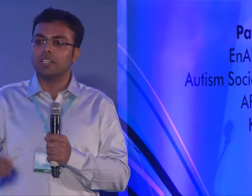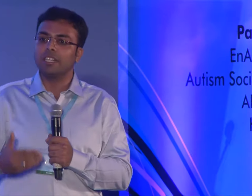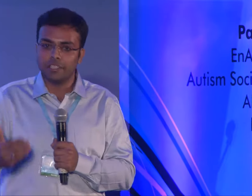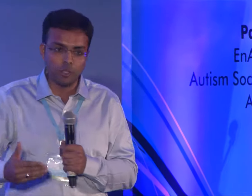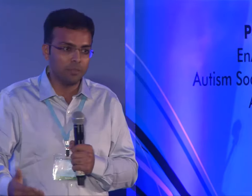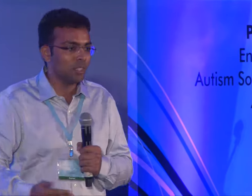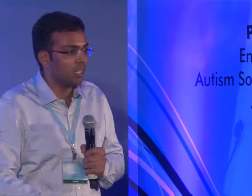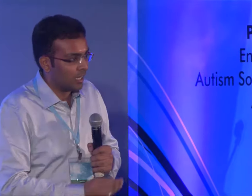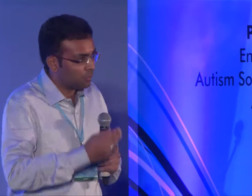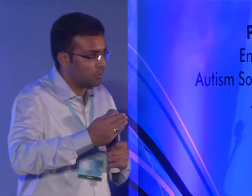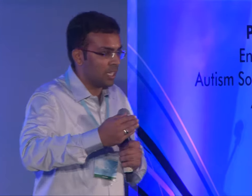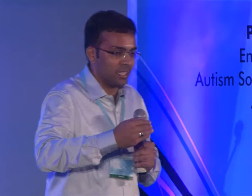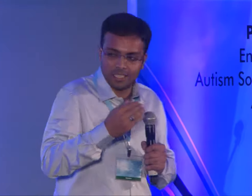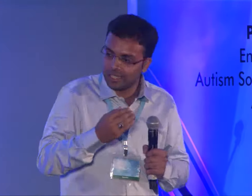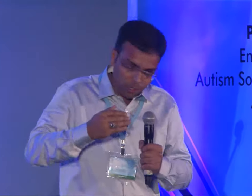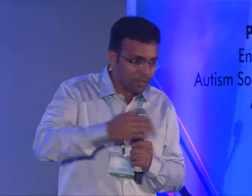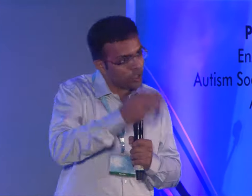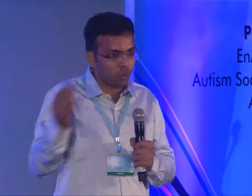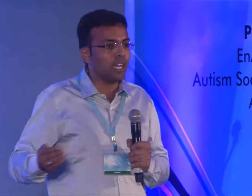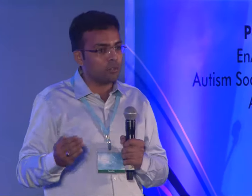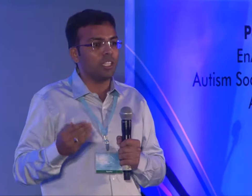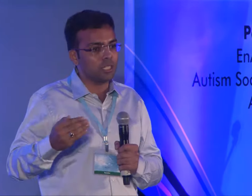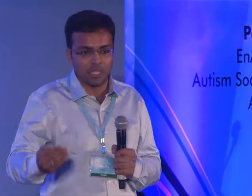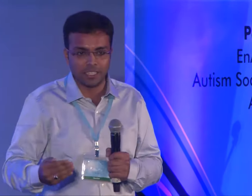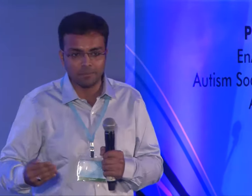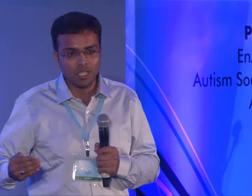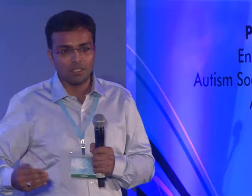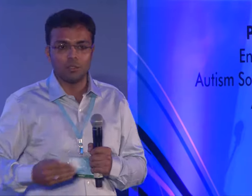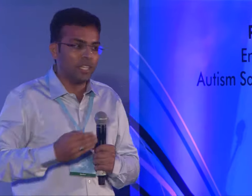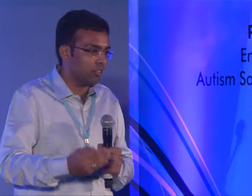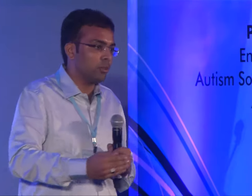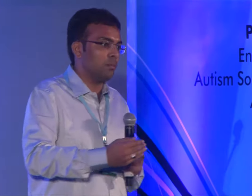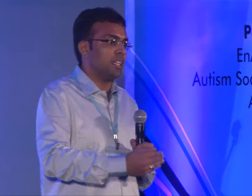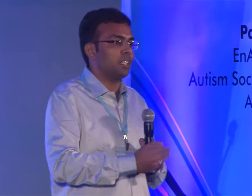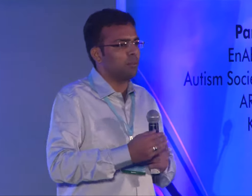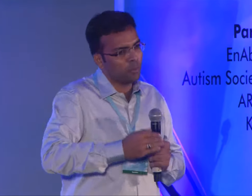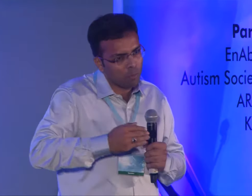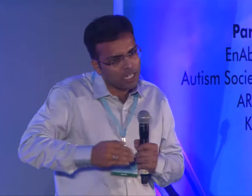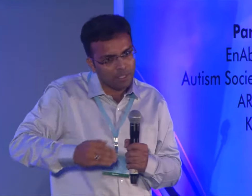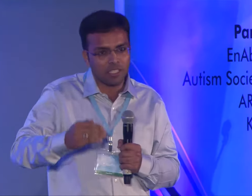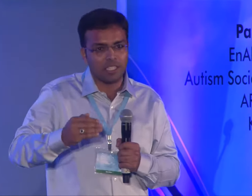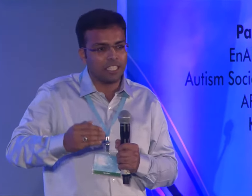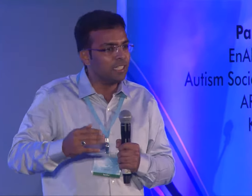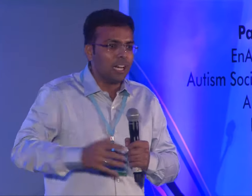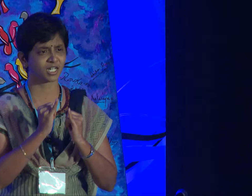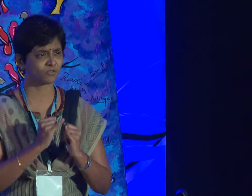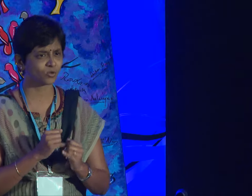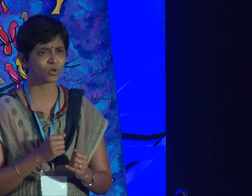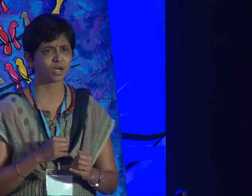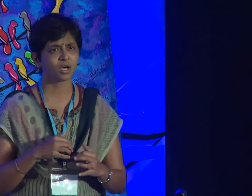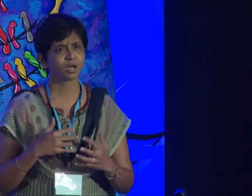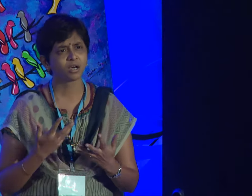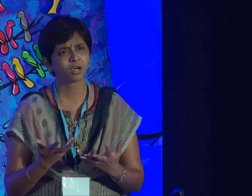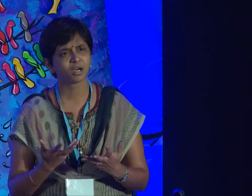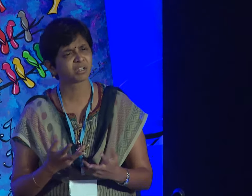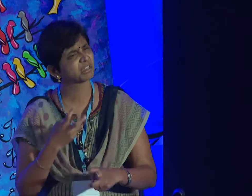वी स्टार्टेड इंटरव्यूइंग हिम। हम लोग ने पूरी स्टोरी लाइन उस तरीके से बनाई थी। तो इंटरव्यू हम ले रहे थे, हमने पूरा बिल्डअप ऐसे किया कि आप